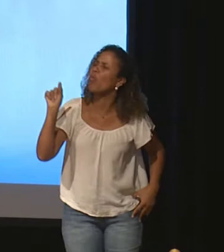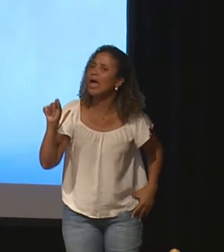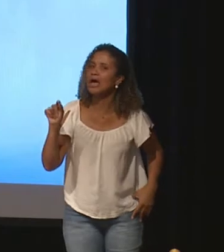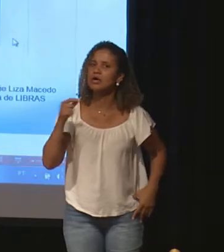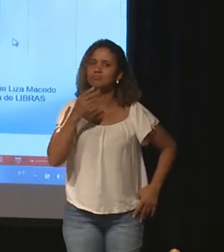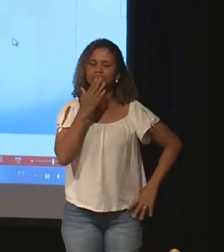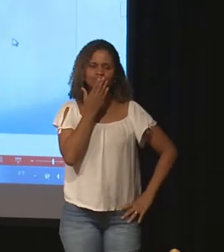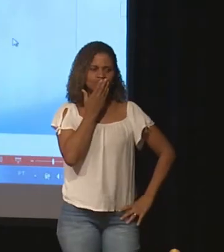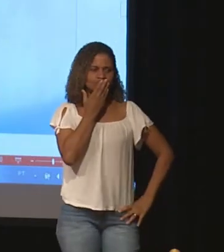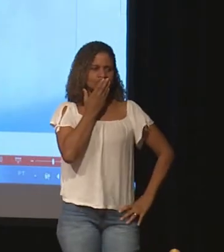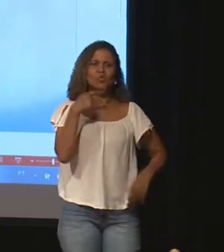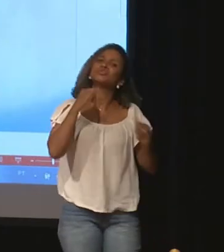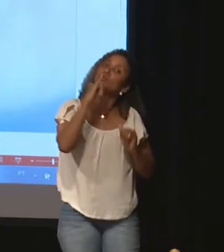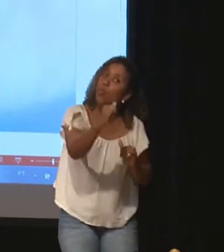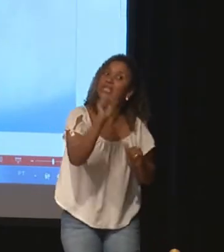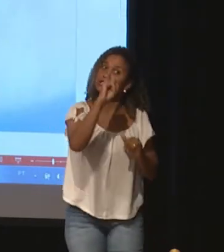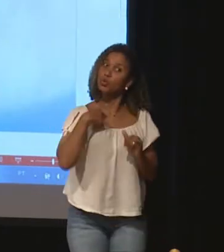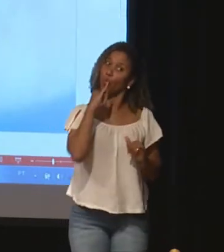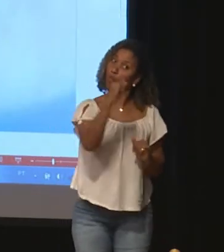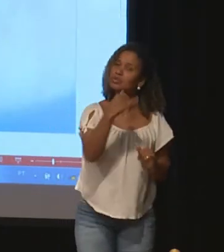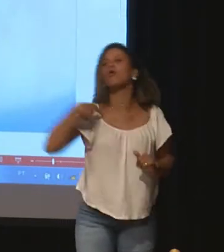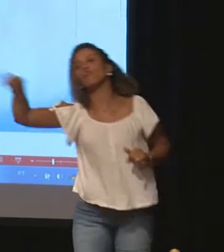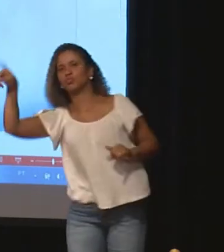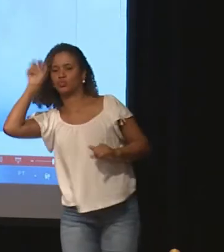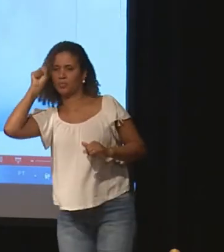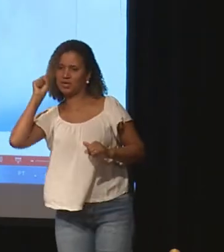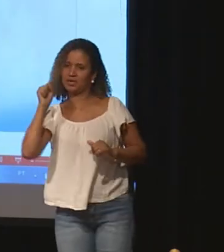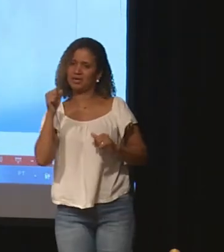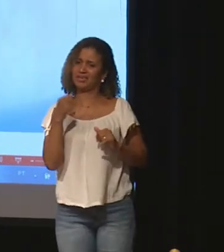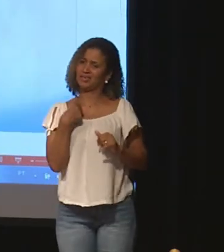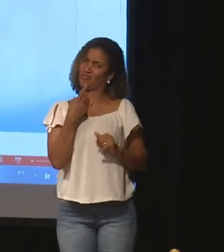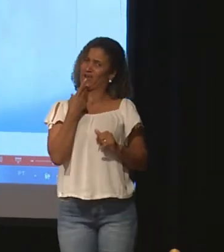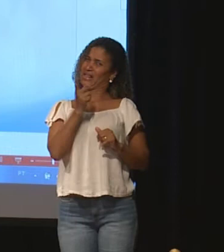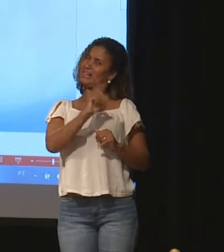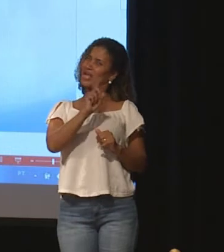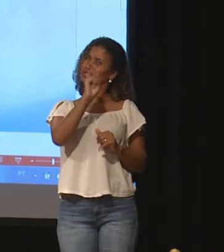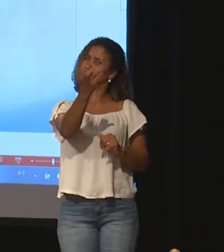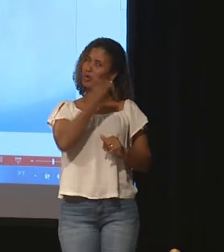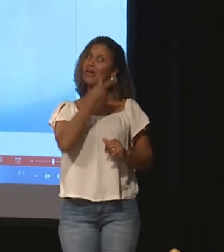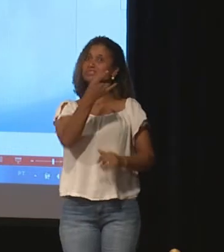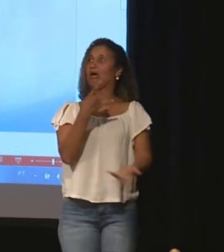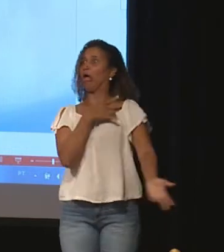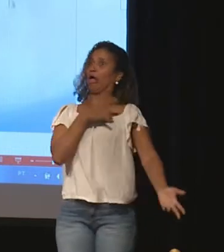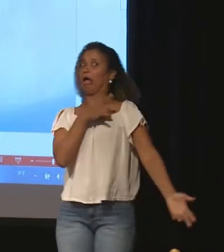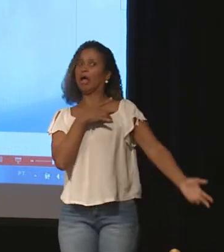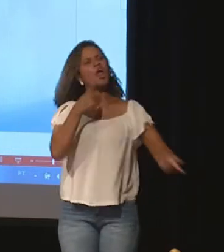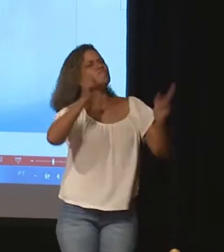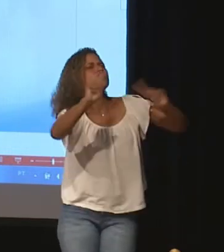lenda. Lenda? O que é lenda? Então, mas eu vou te contar, depois aí eu vou dormir, tá bom? Eu falei, não, se você me